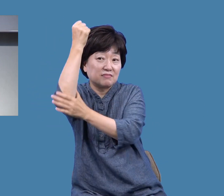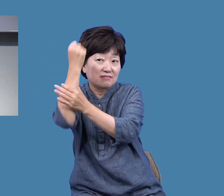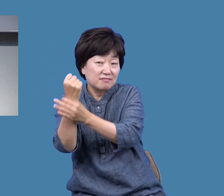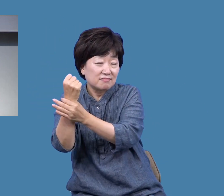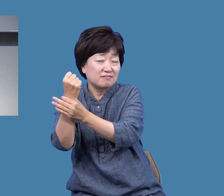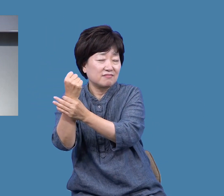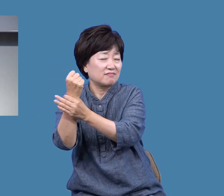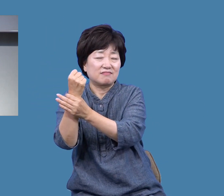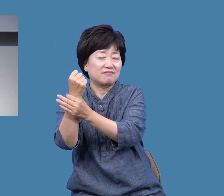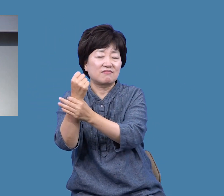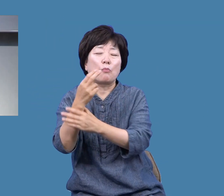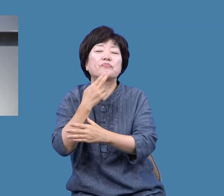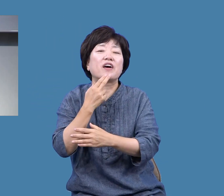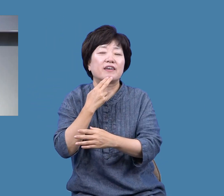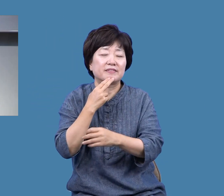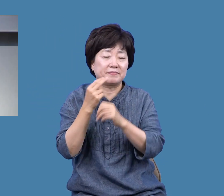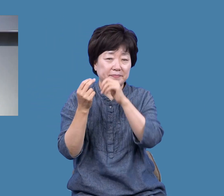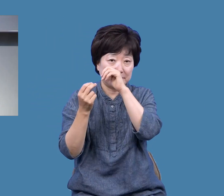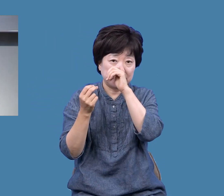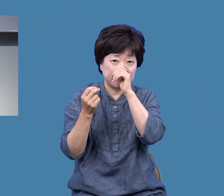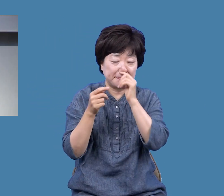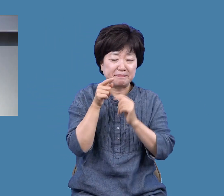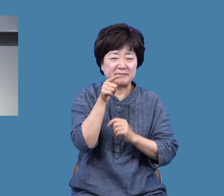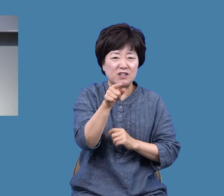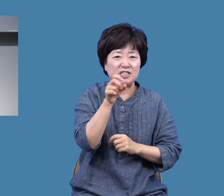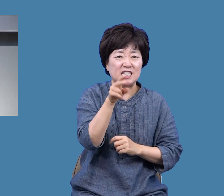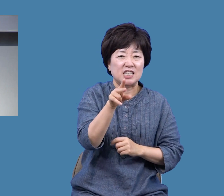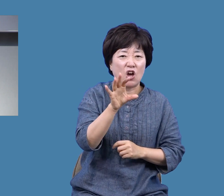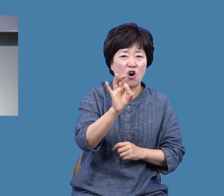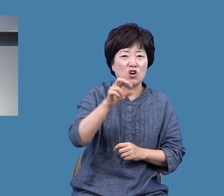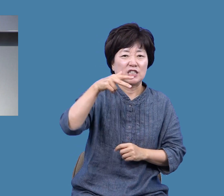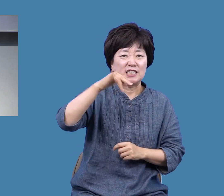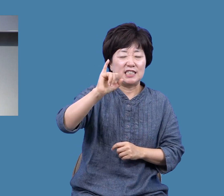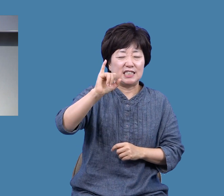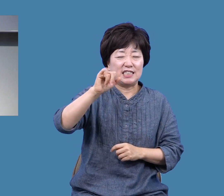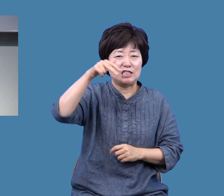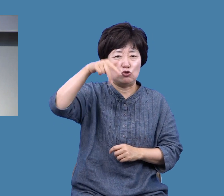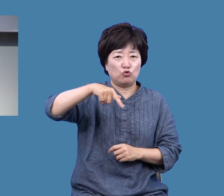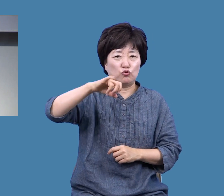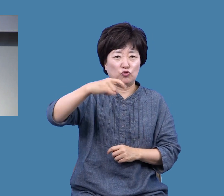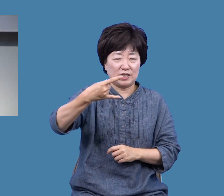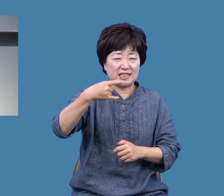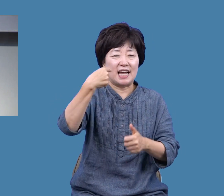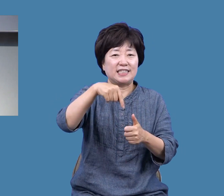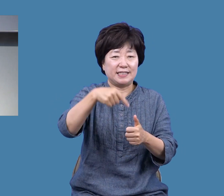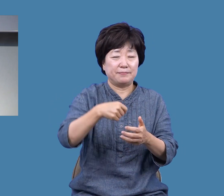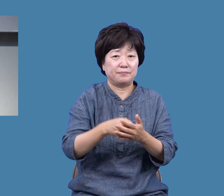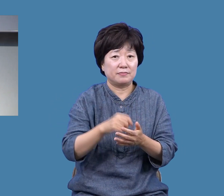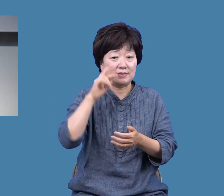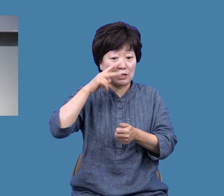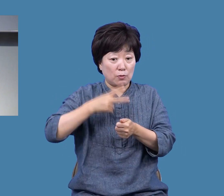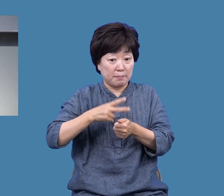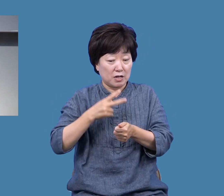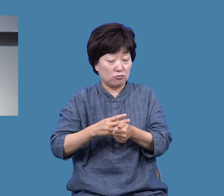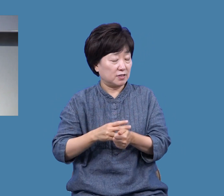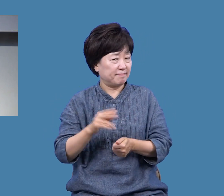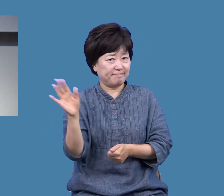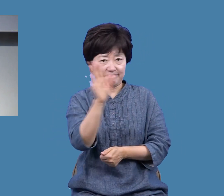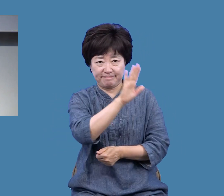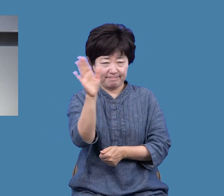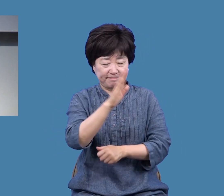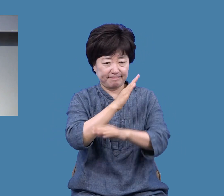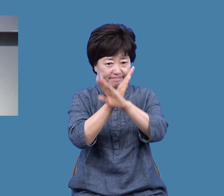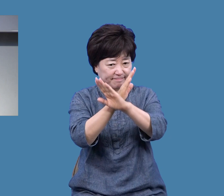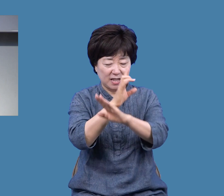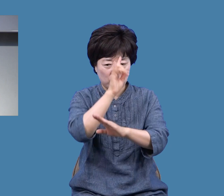망가지거나 그런 거 아니다. 이게 이제 영지주의의 가르침이었다는 거예요. 그런데 바울은 여기에 대해서 정면으로